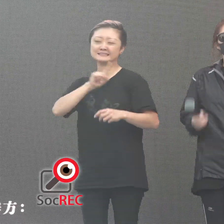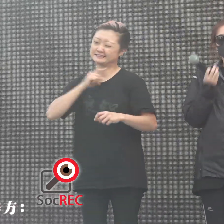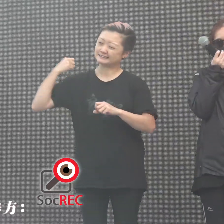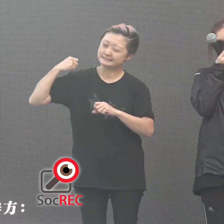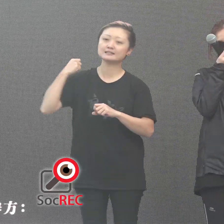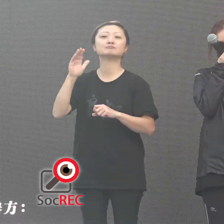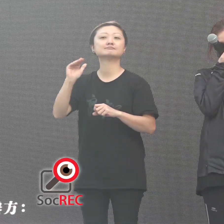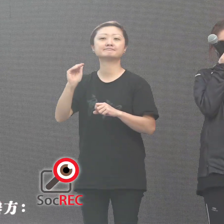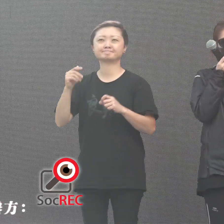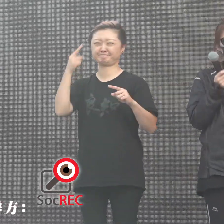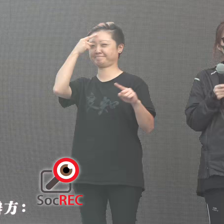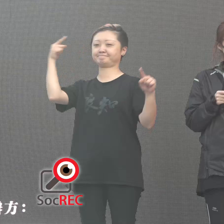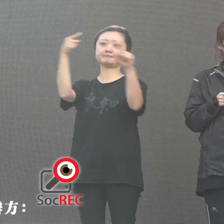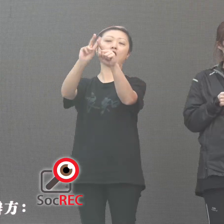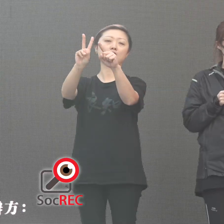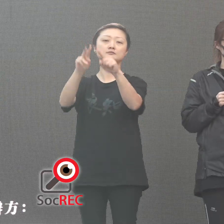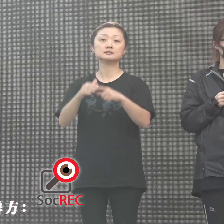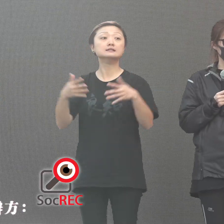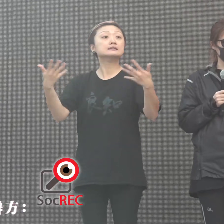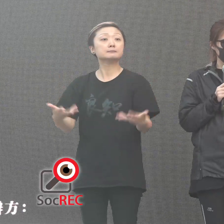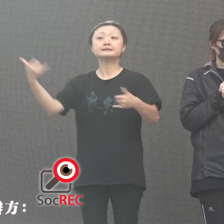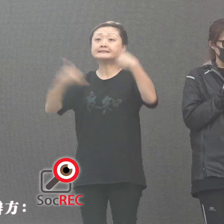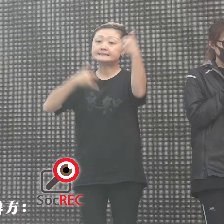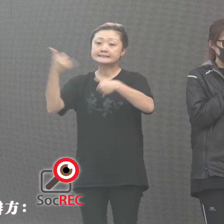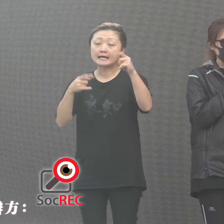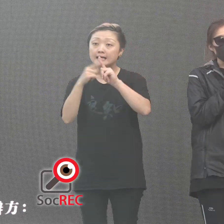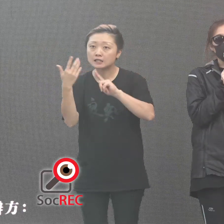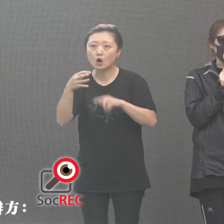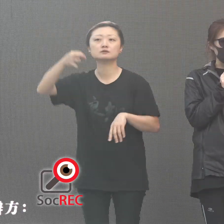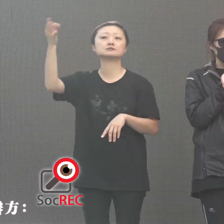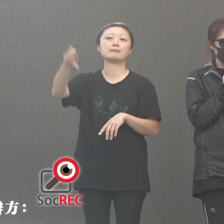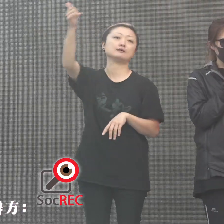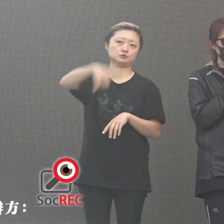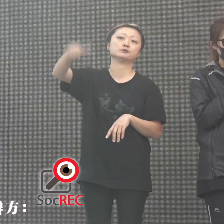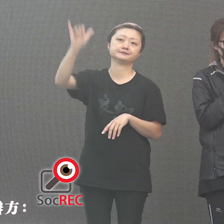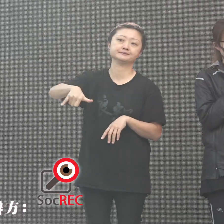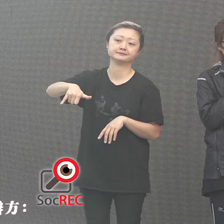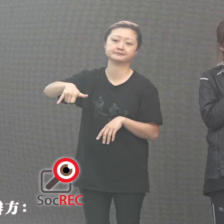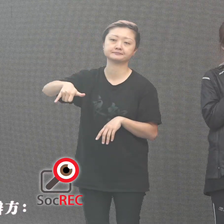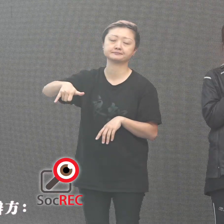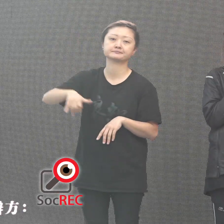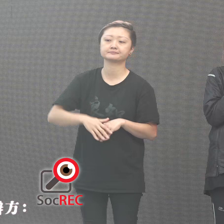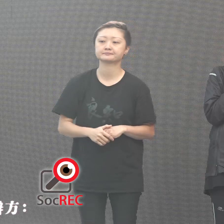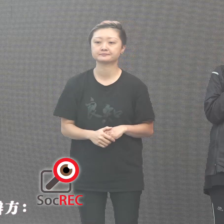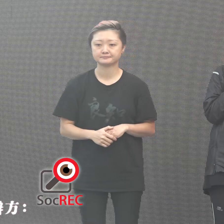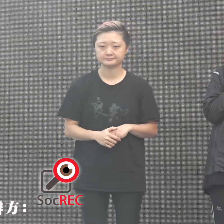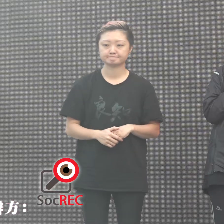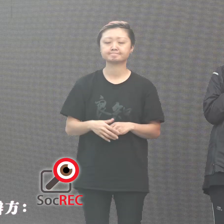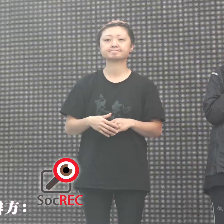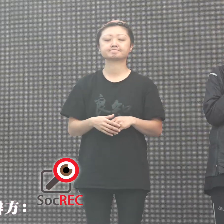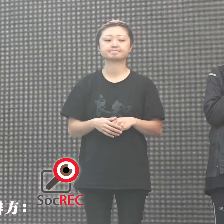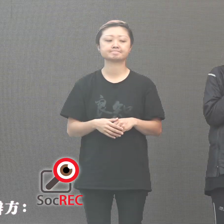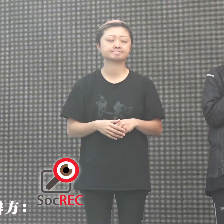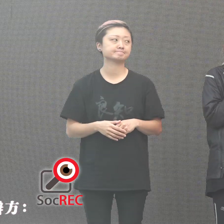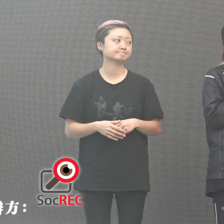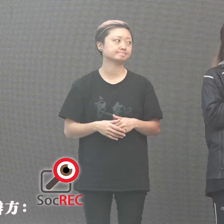啦，我哋今日總共係有36000人坐咗喺度噶。 So today we have 36,000 of people joining the